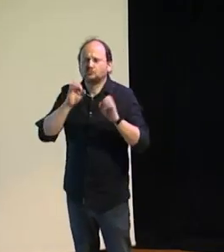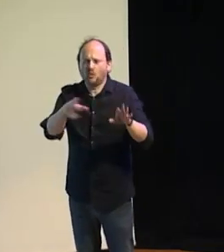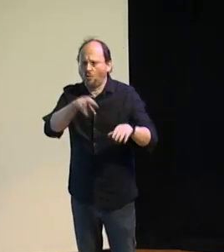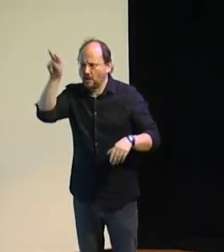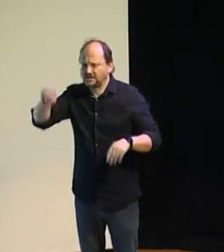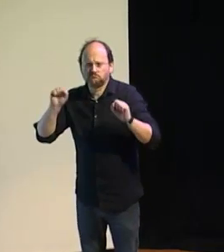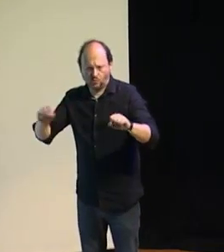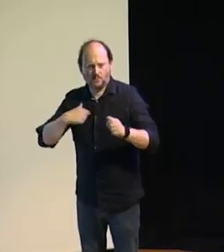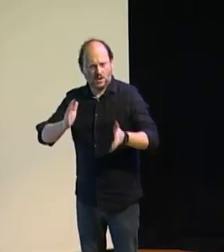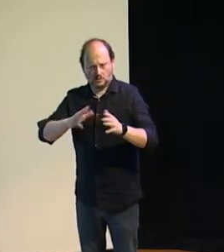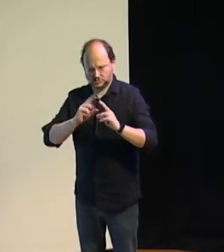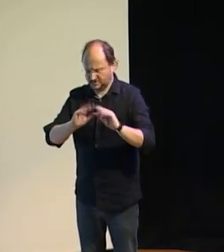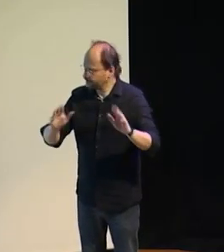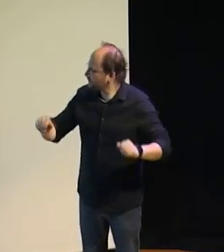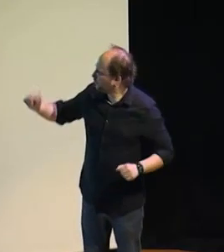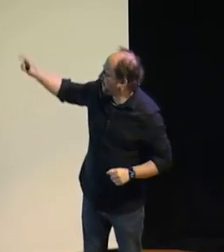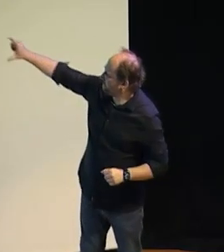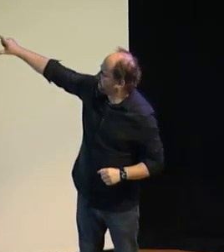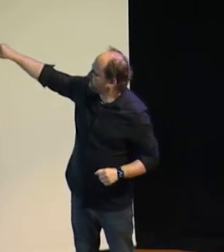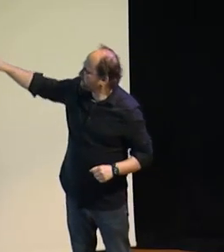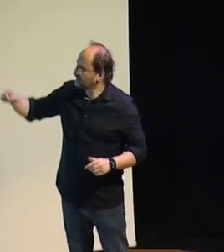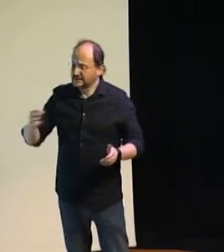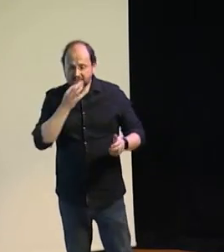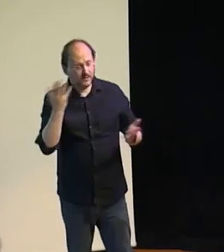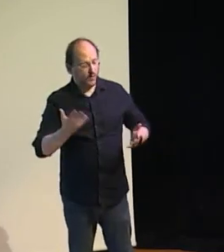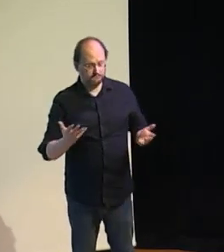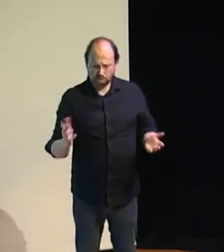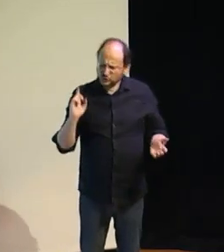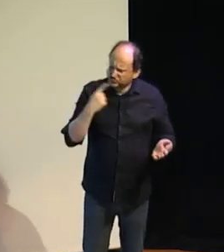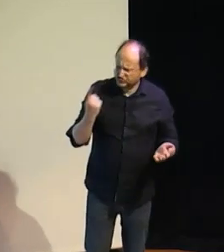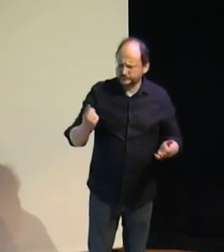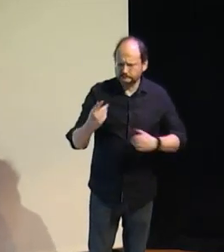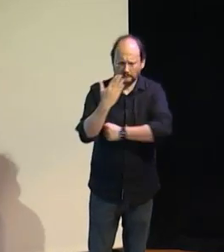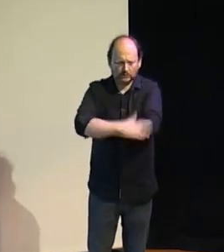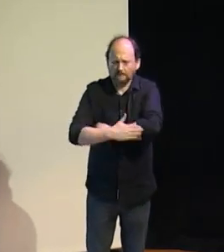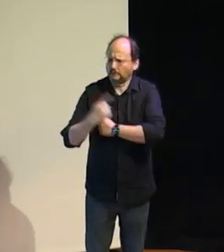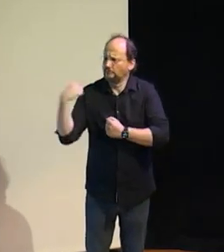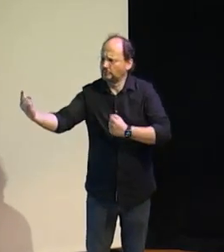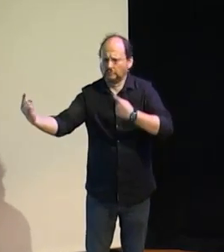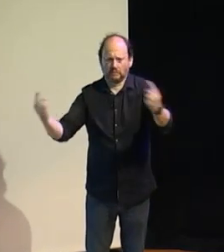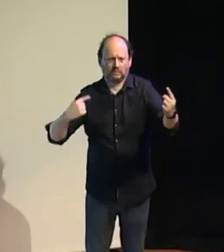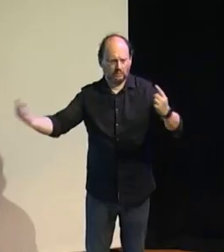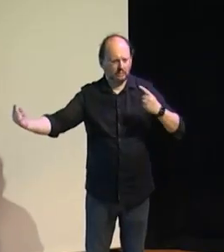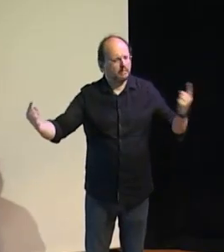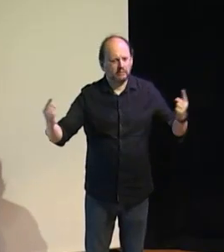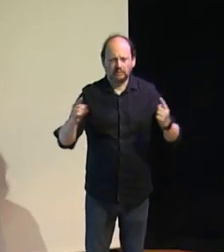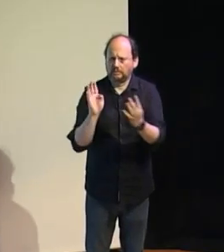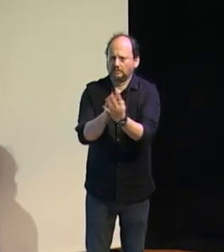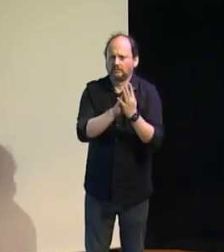la première partie, alors vous pouvez lire, mais je vais vous l'expliquer de toute façon à l'oral. Dans la première partie, il dit que les sourds